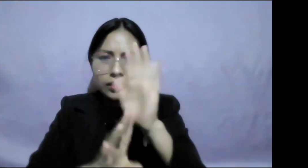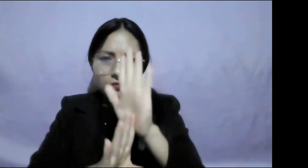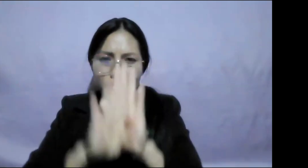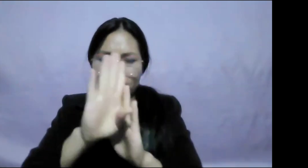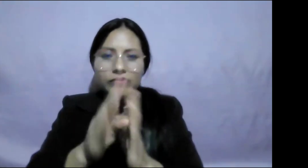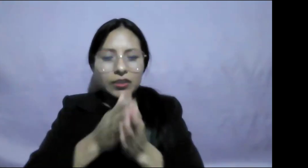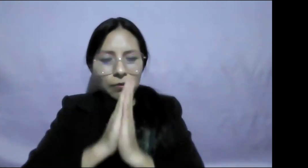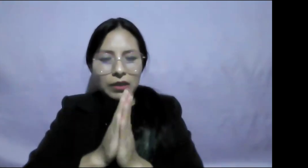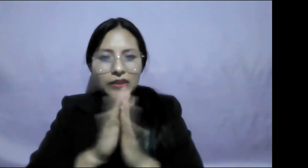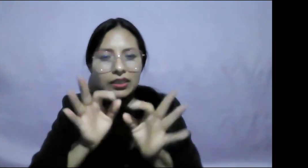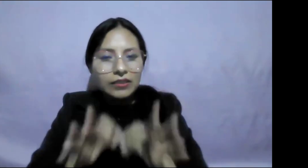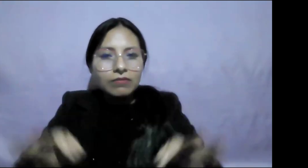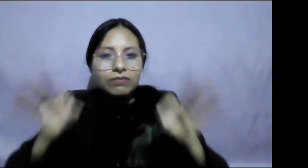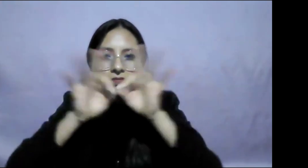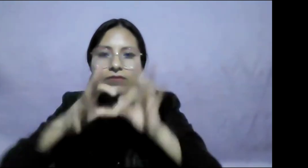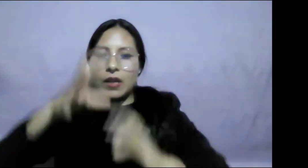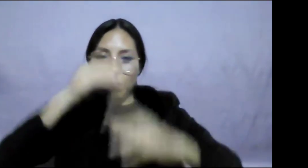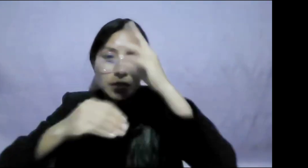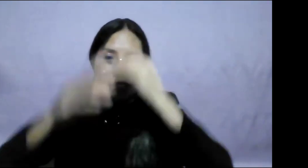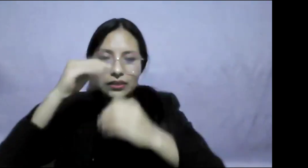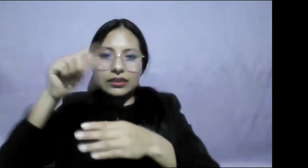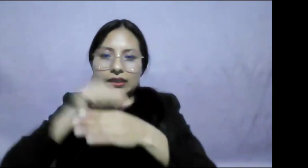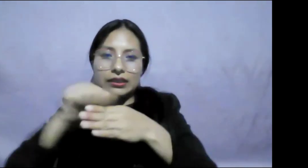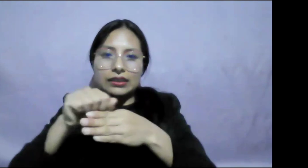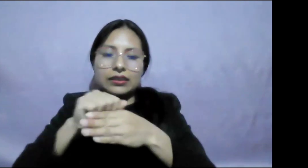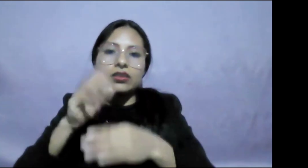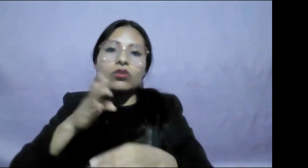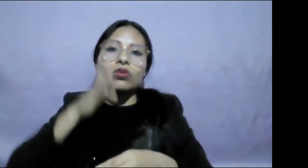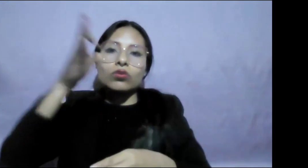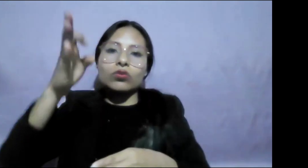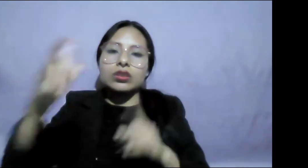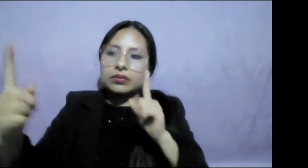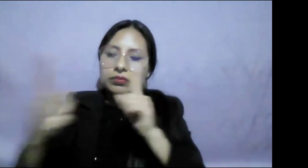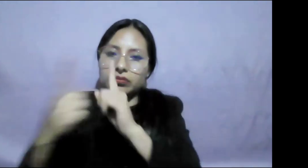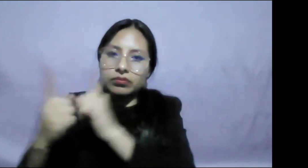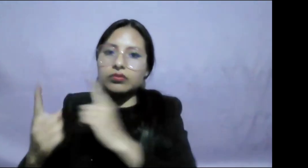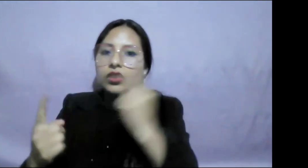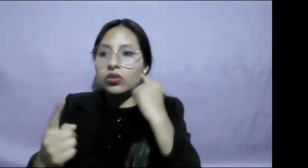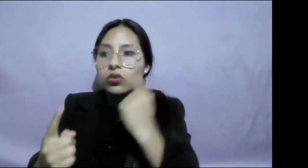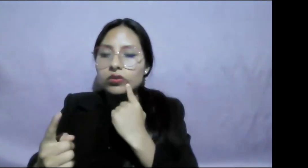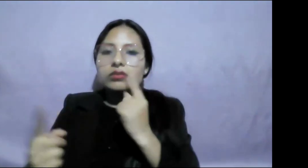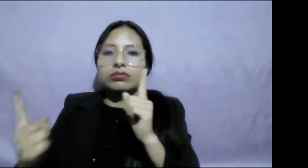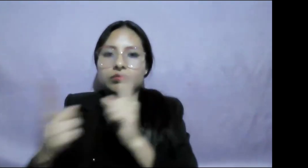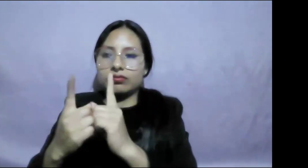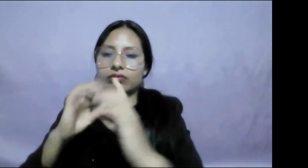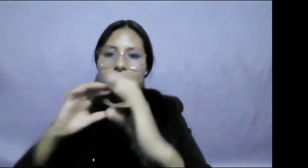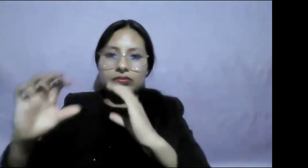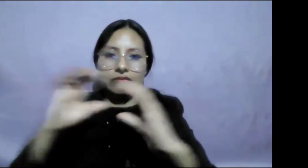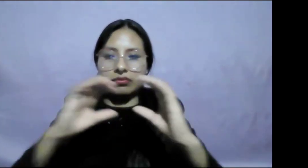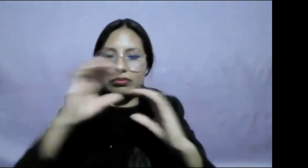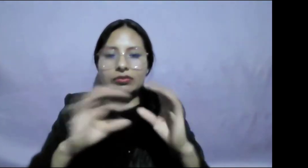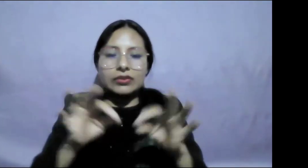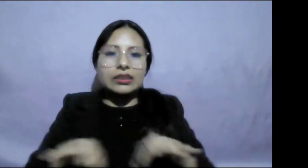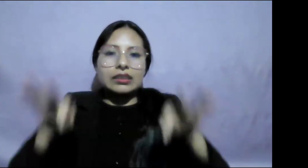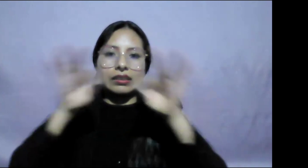y los he podido conocer así que sigan adelante para que sigan practicando porque en un futuro quizás se encuentren con una